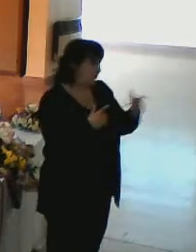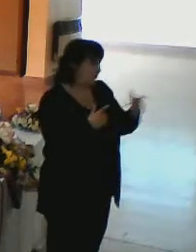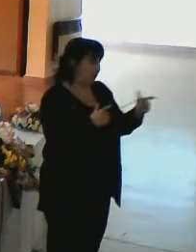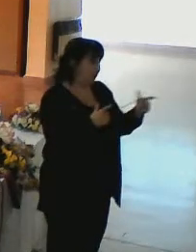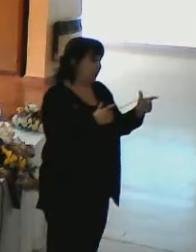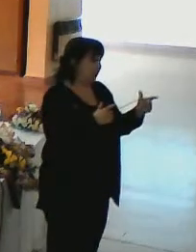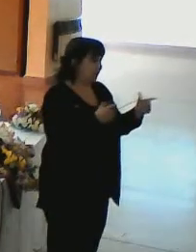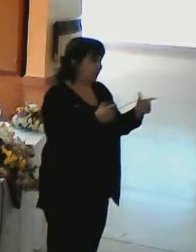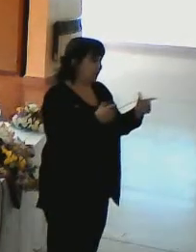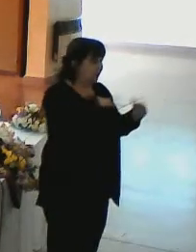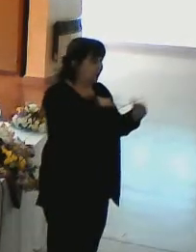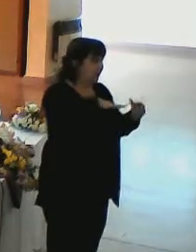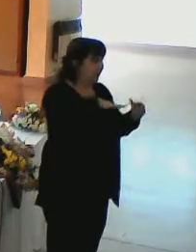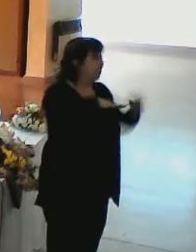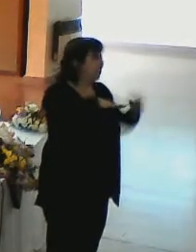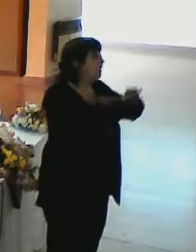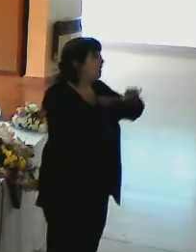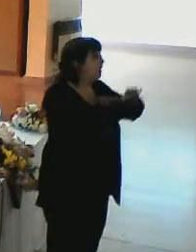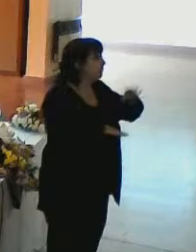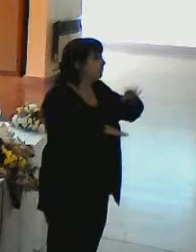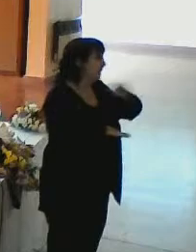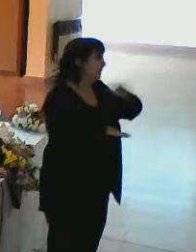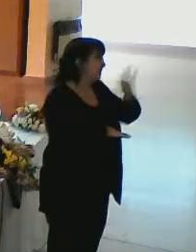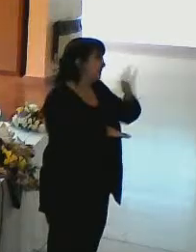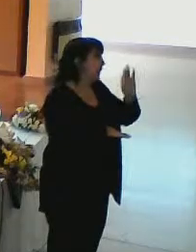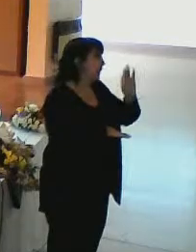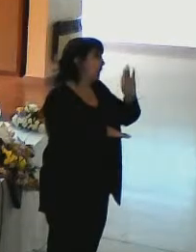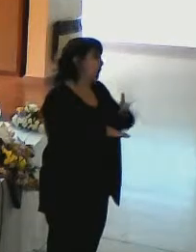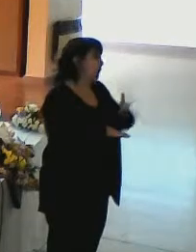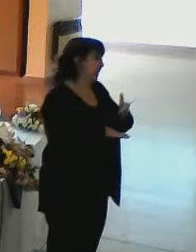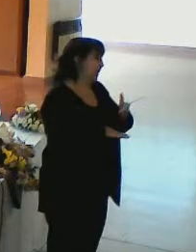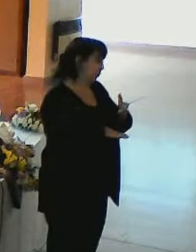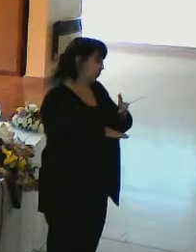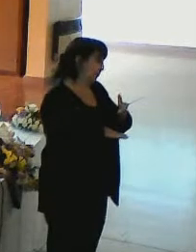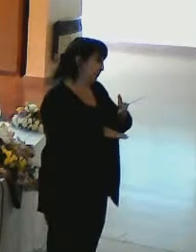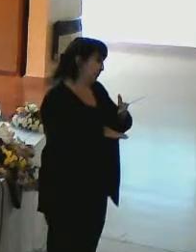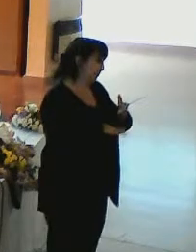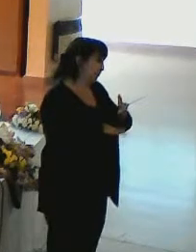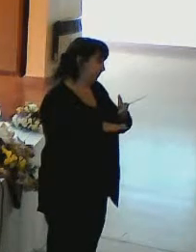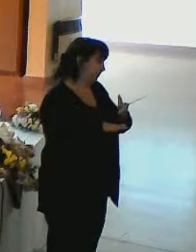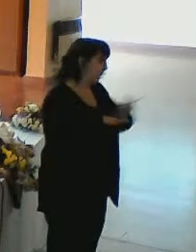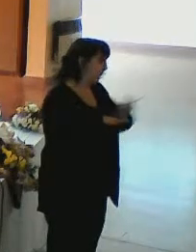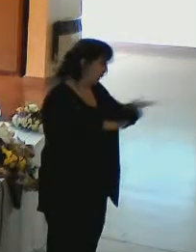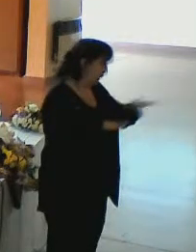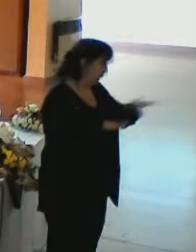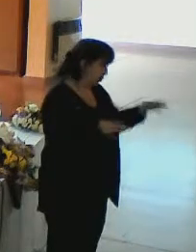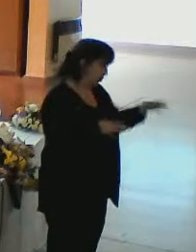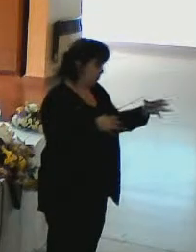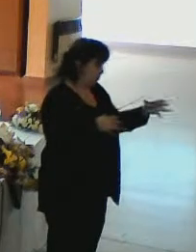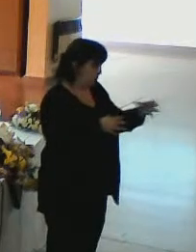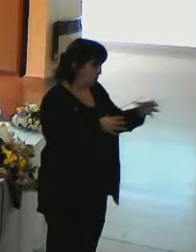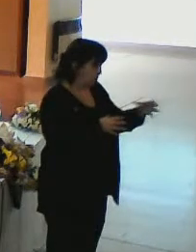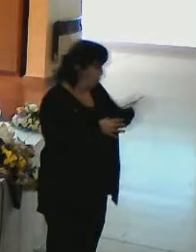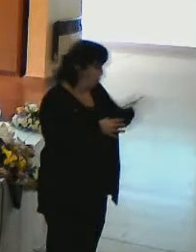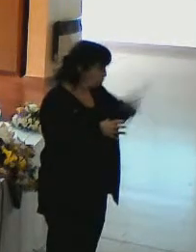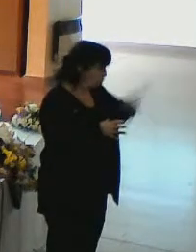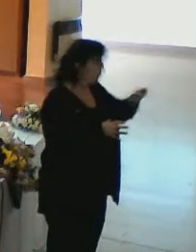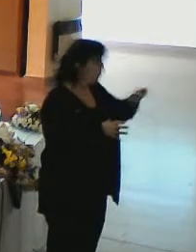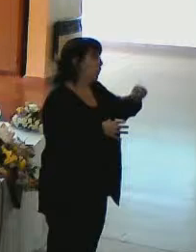lo eran, y era menos de la mitad de las que derivaban, ¿sí? Muchos de los otros